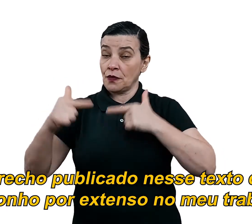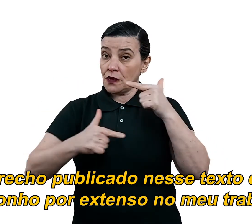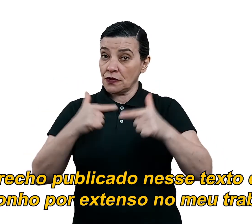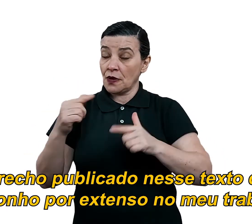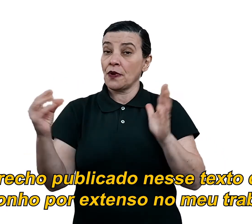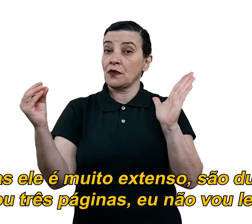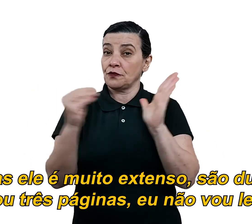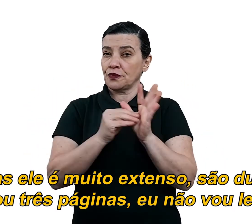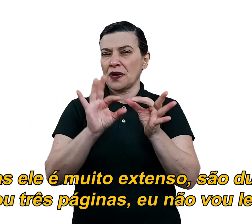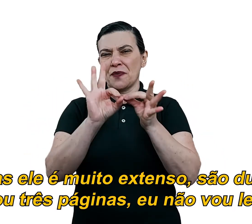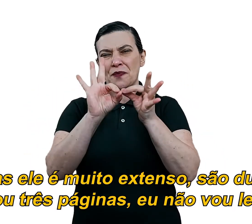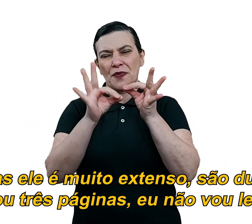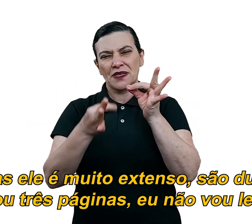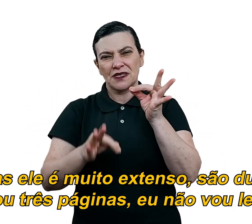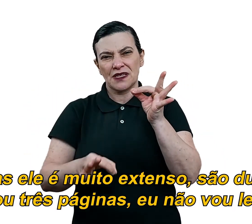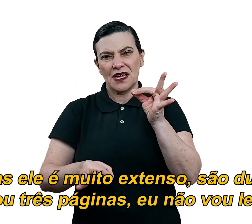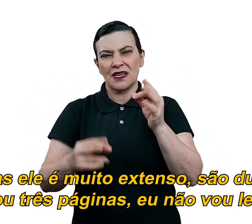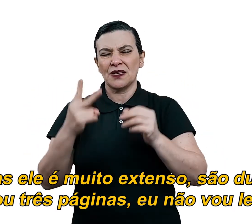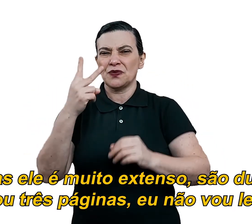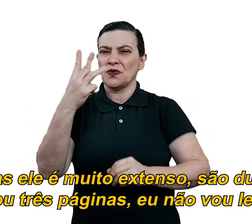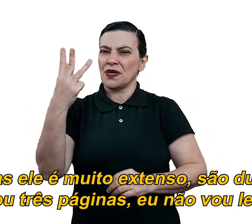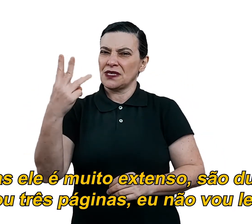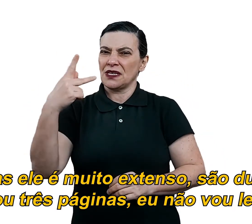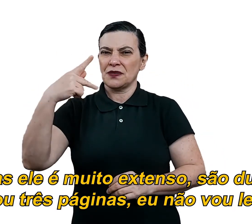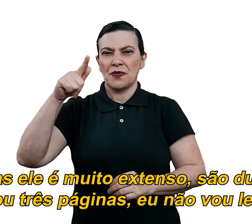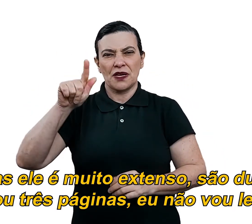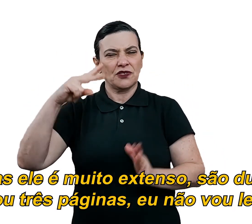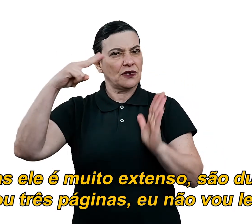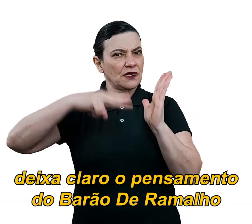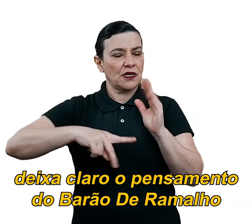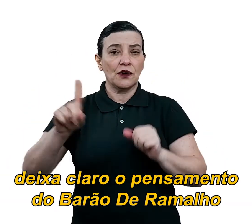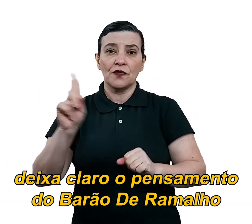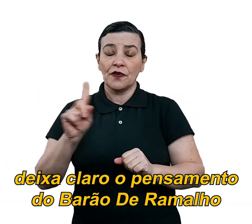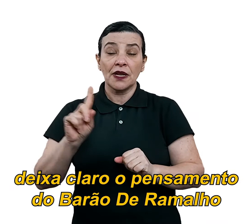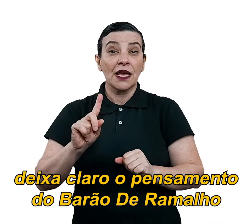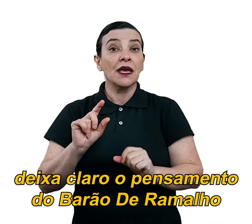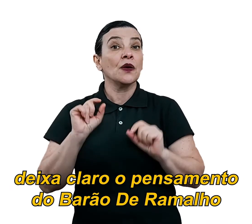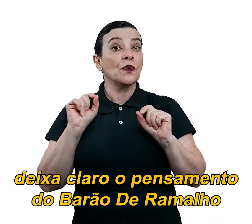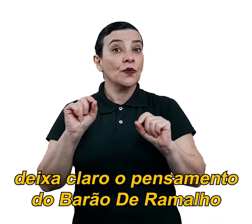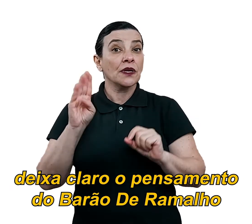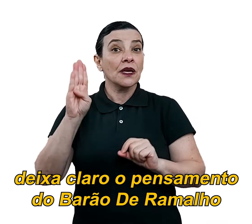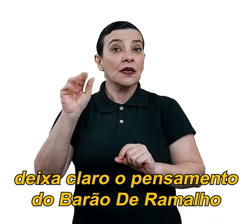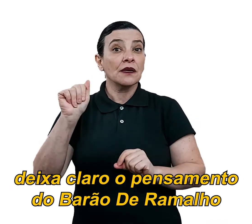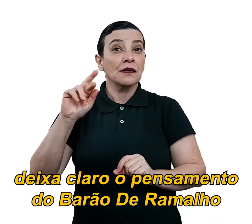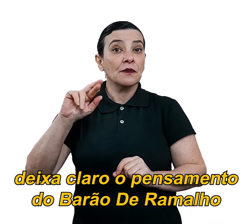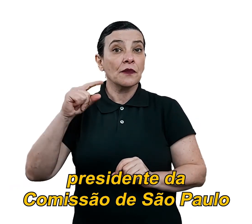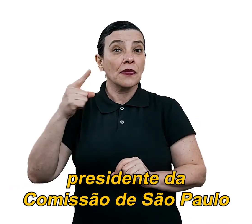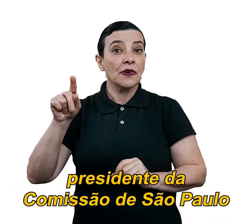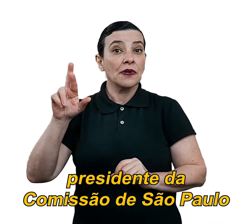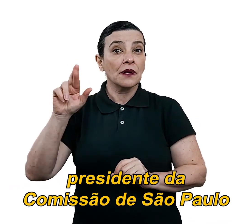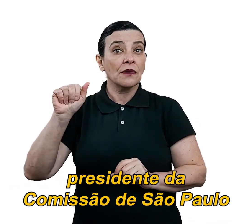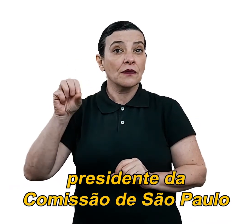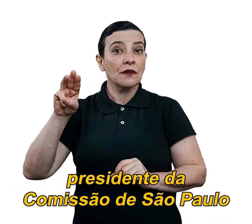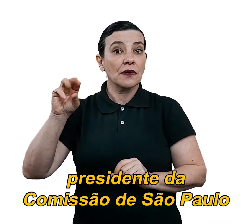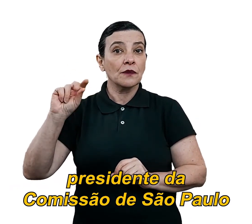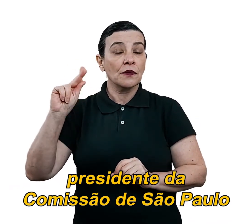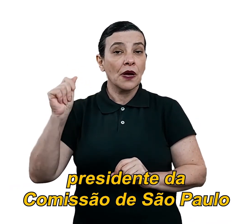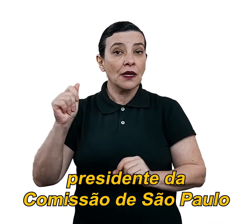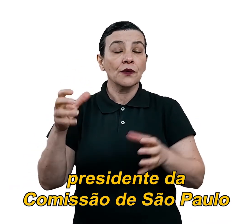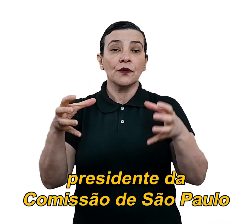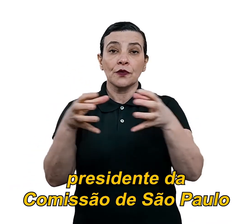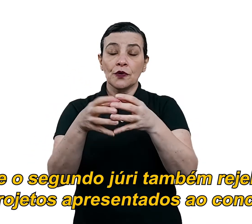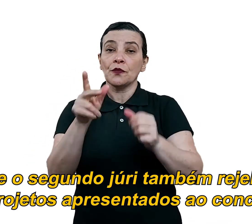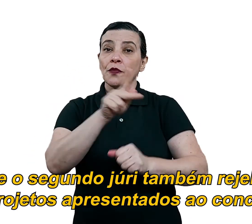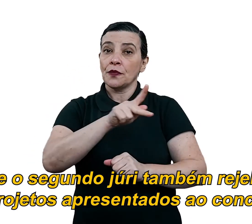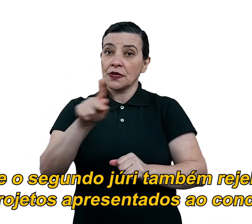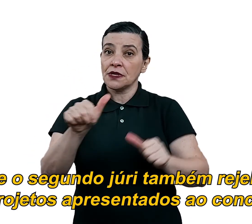extenso no meu trabalho, mas ele é muito extenso aqui, são 2, 3 páginas, eu não vou ler, deixa claro o pensamento do Barão de Ramalho, presidente da Comissão do Monumento de